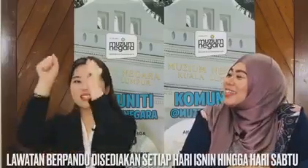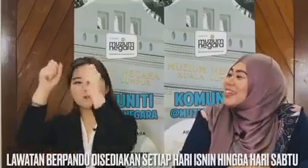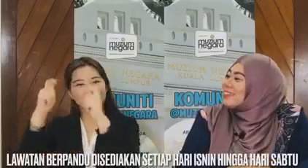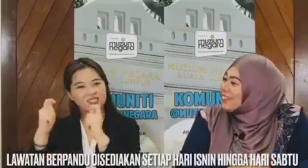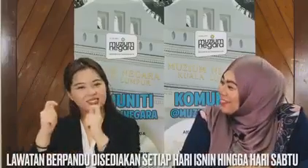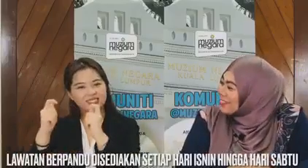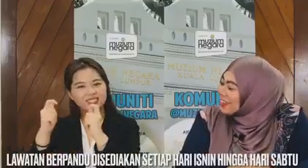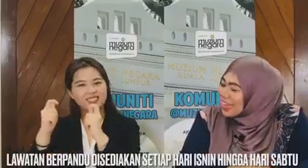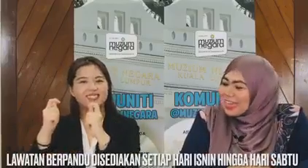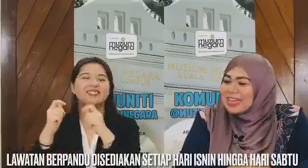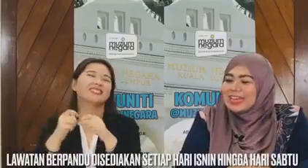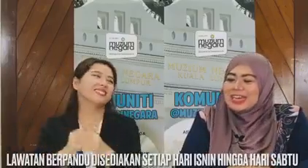Hingga hari Sabtu. Ha.